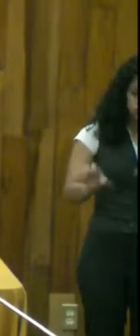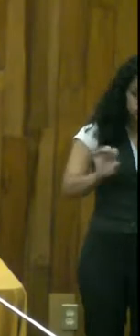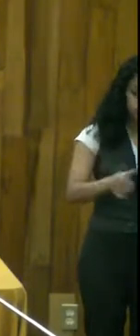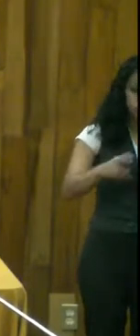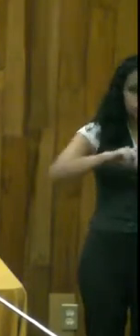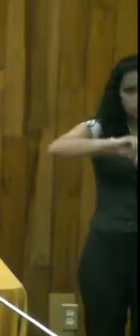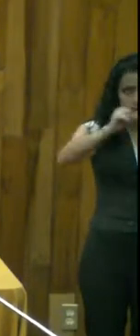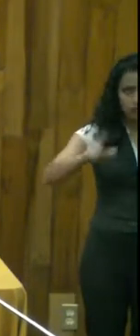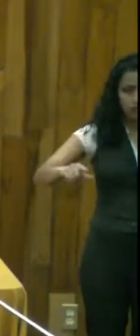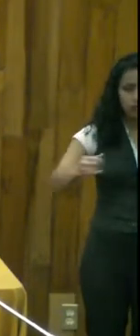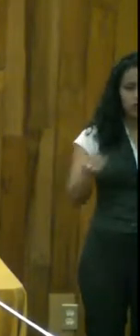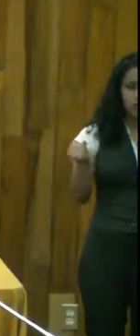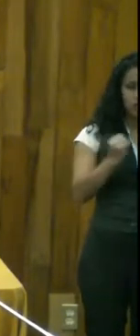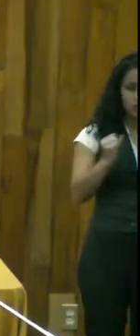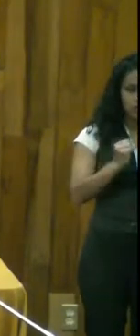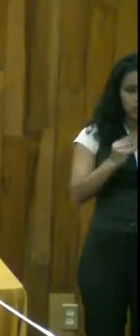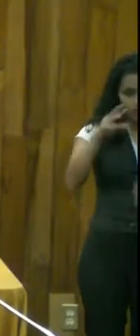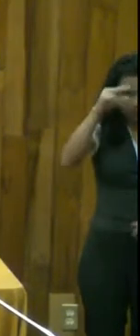centro geo